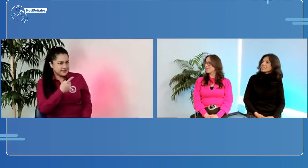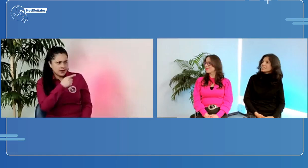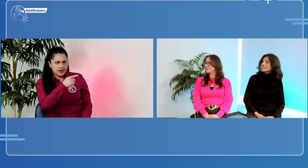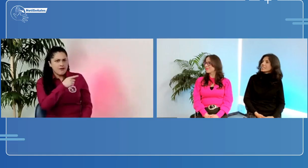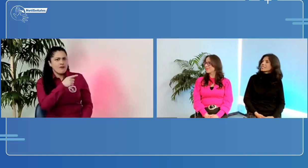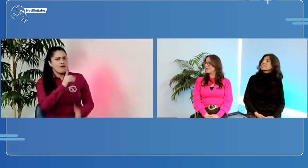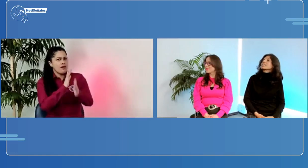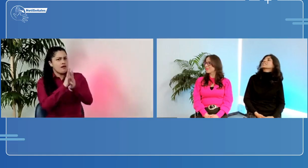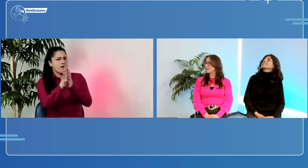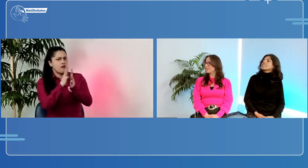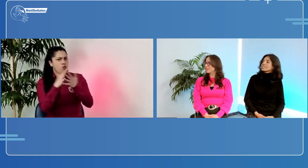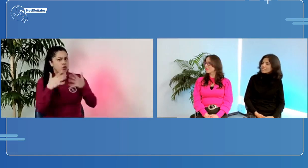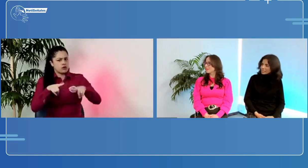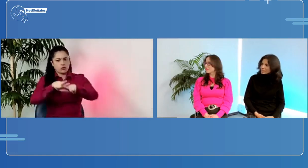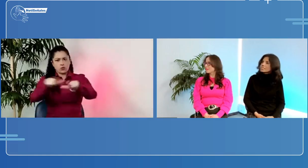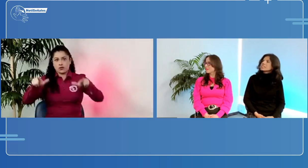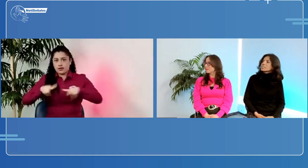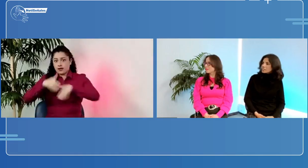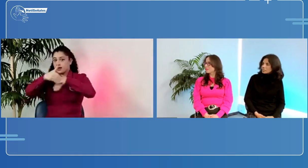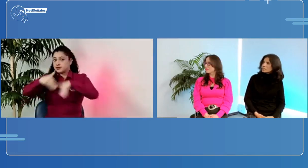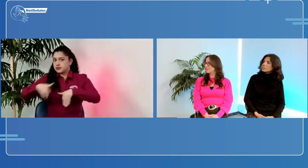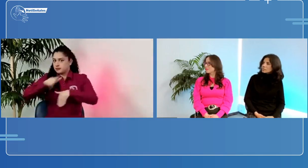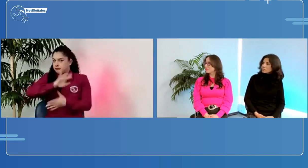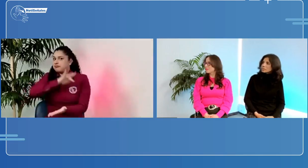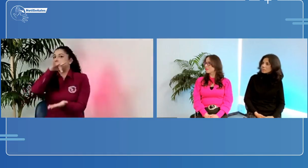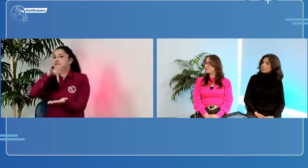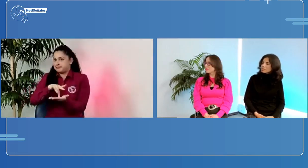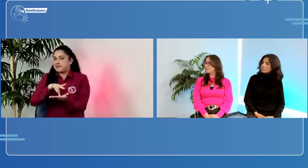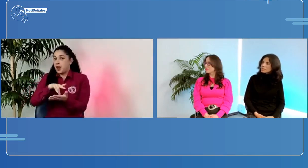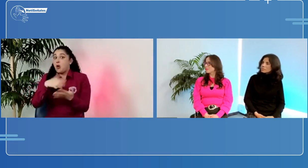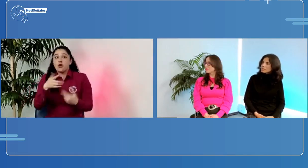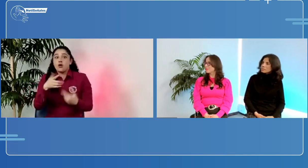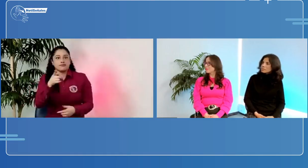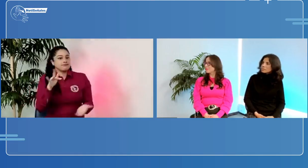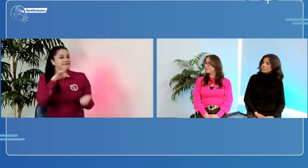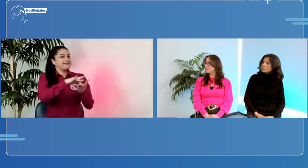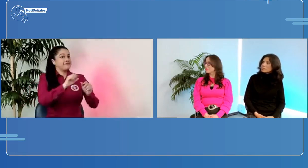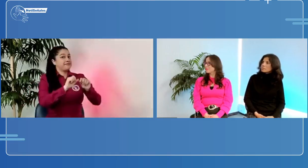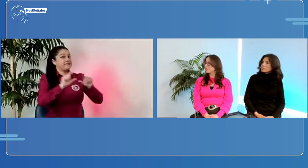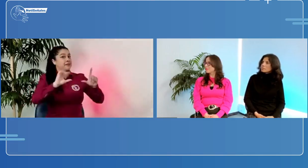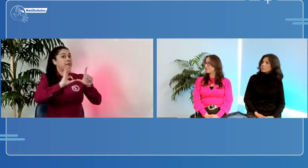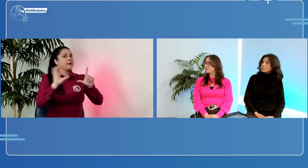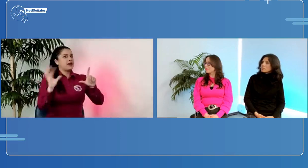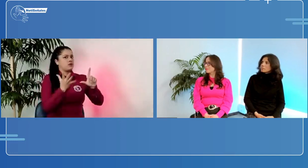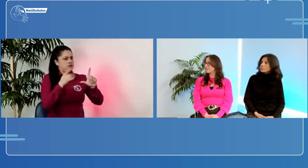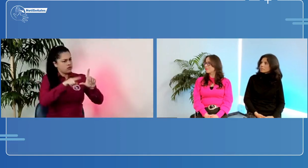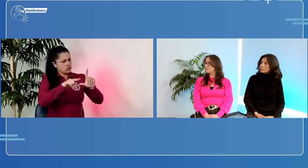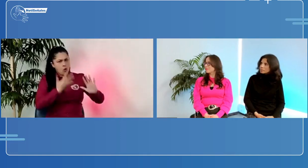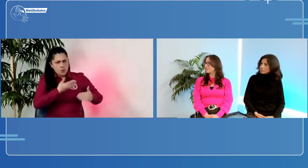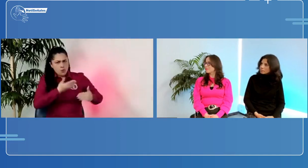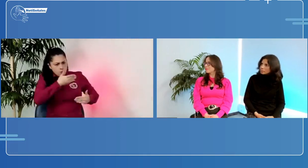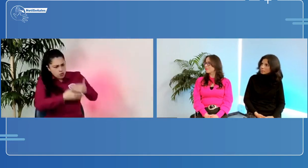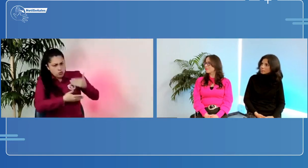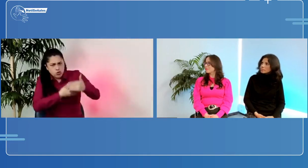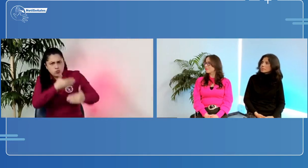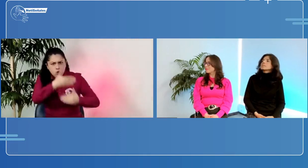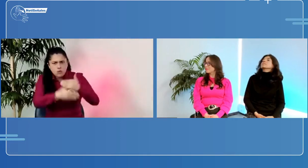Bueno, como podemos ver, esta información pues está hasta la dirección del tema atención presencial, pero también está esta